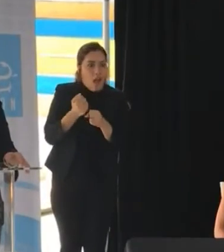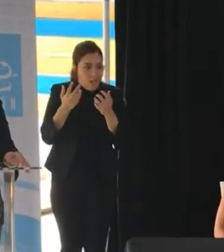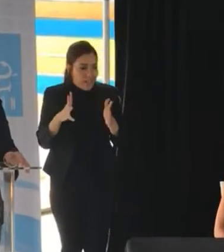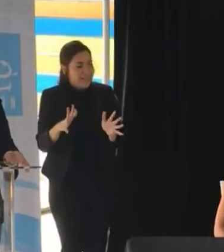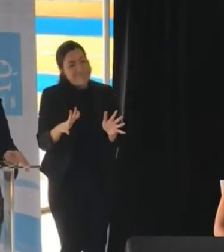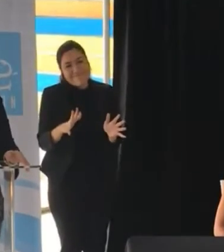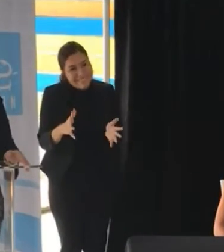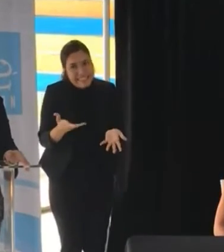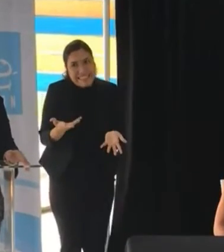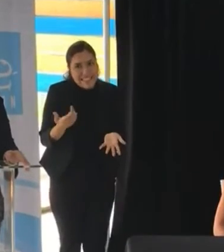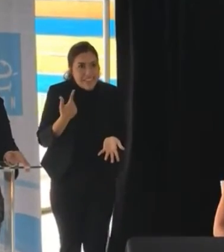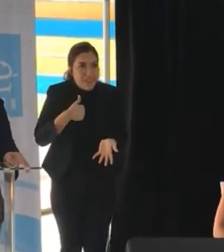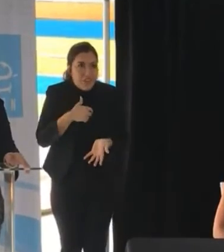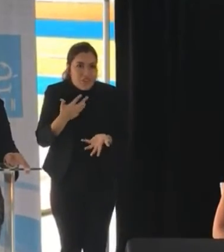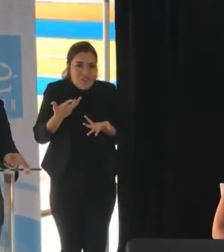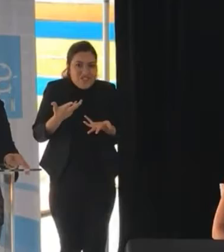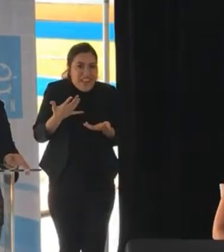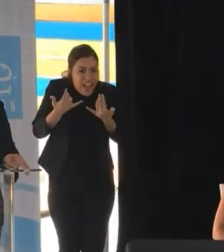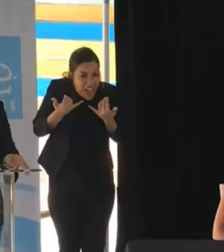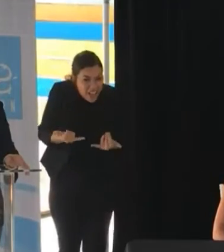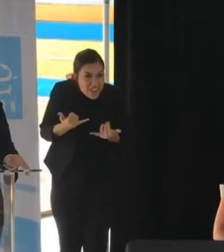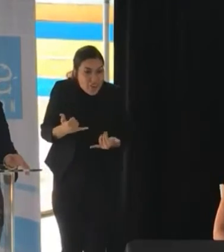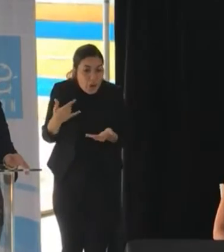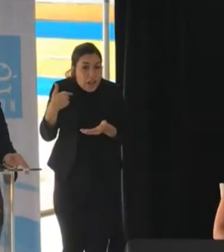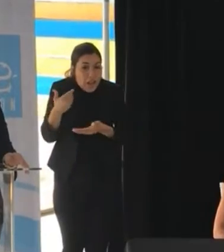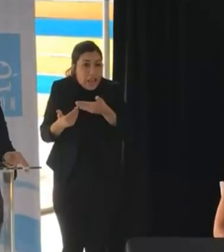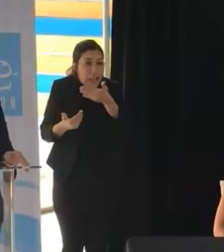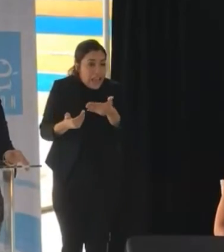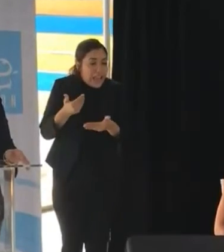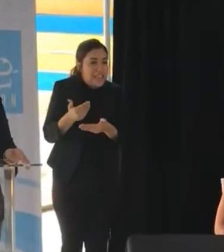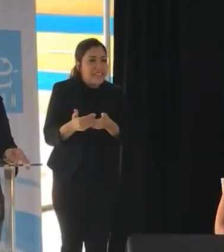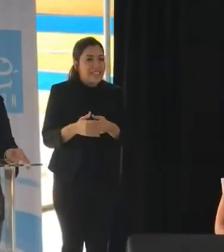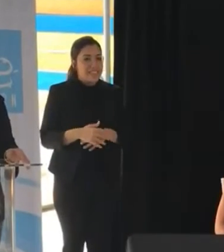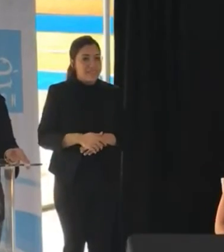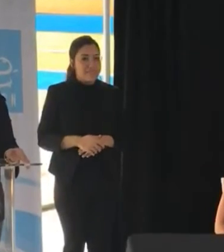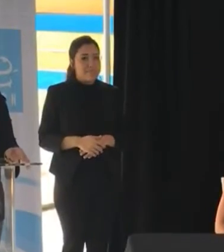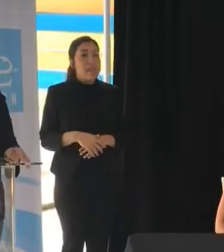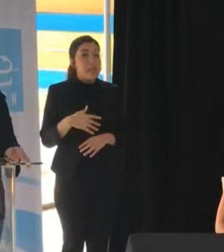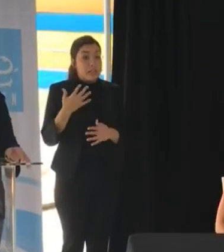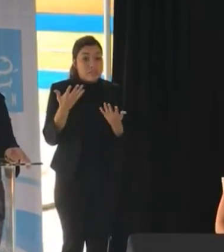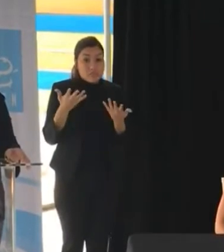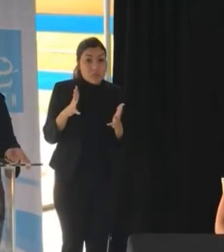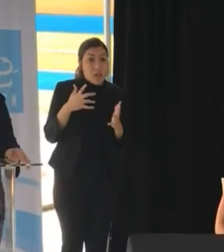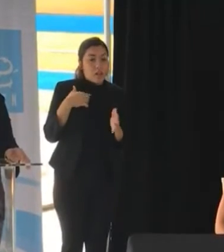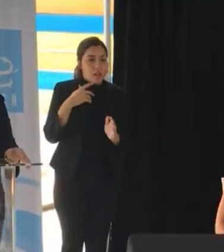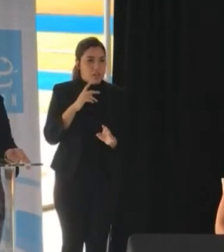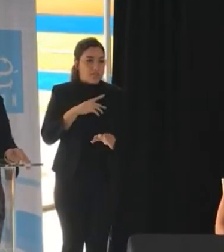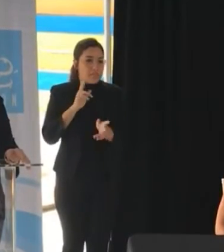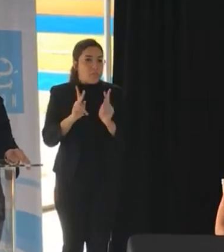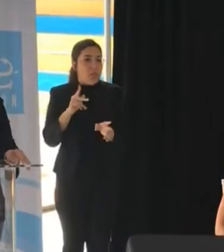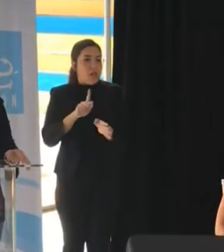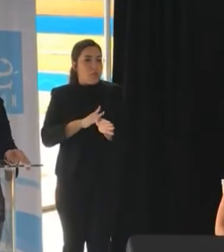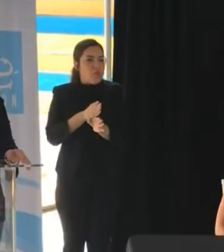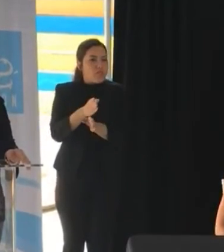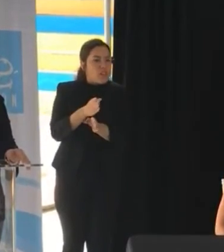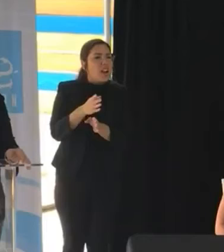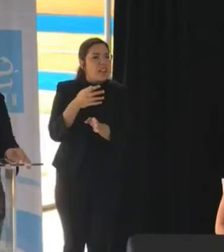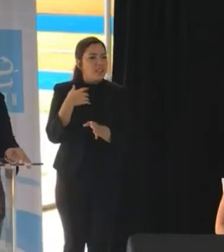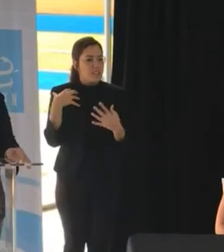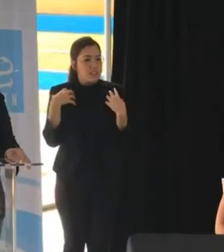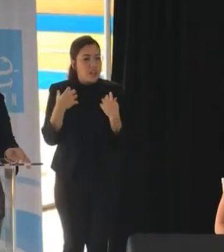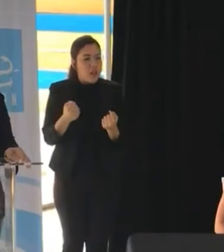esfuerzo. Hemos vacunado a la mayoría de los profesionales de la salud que quisieron ser vacunados. Hemos vacunado